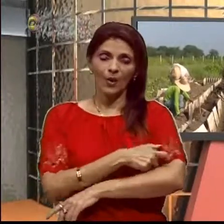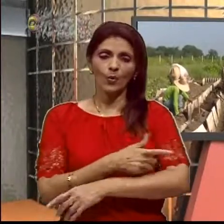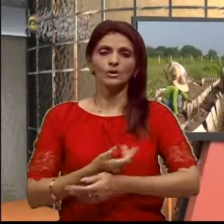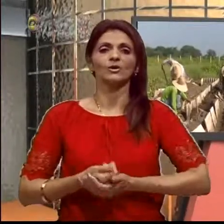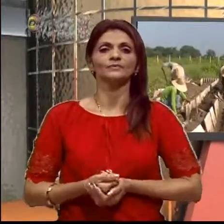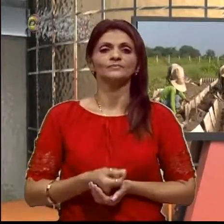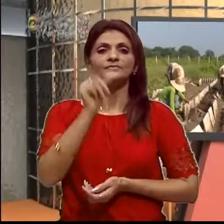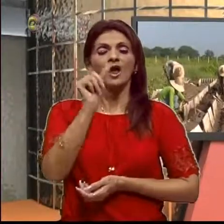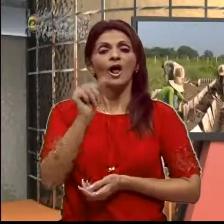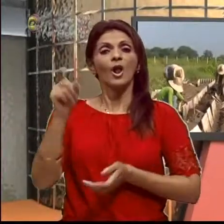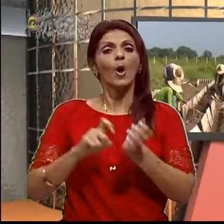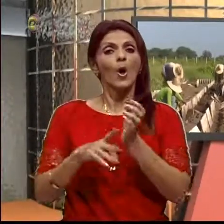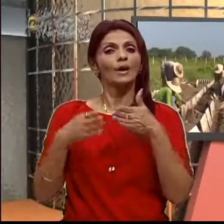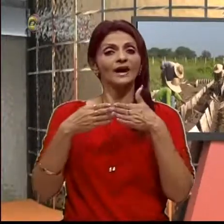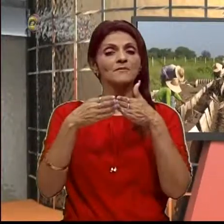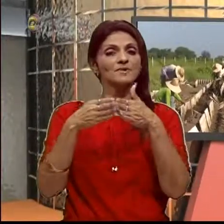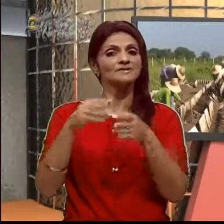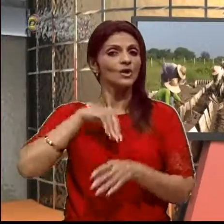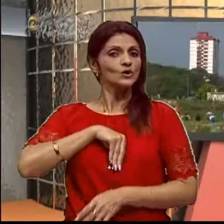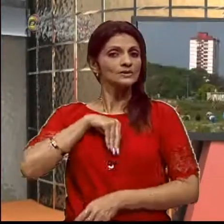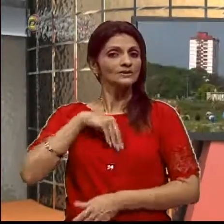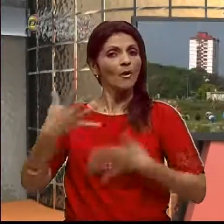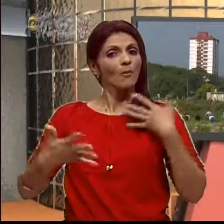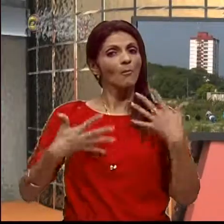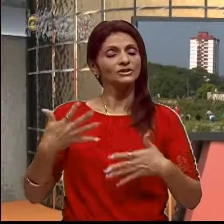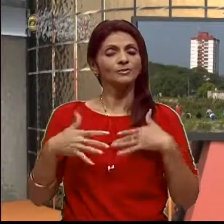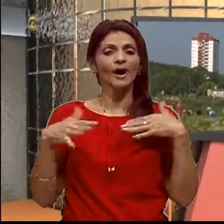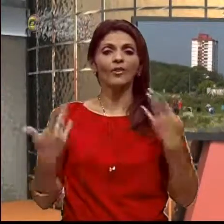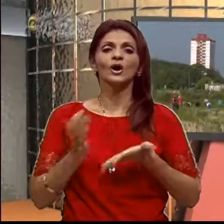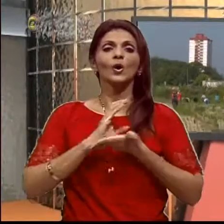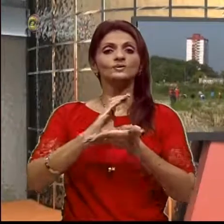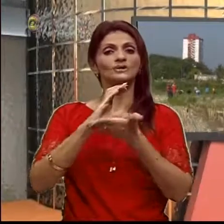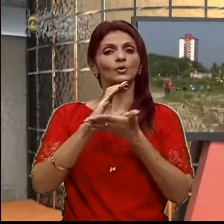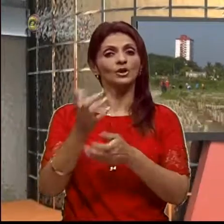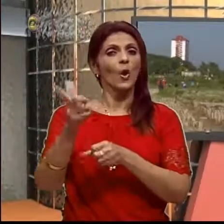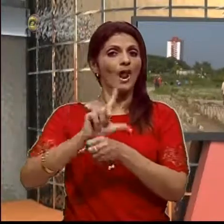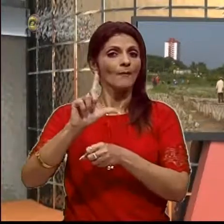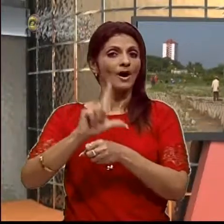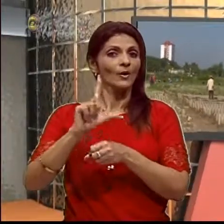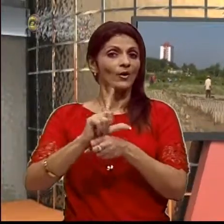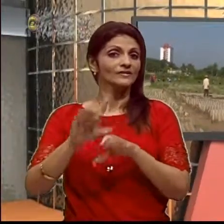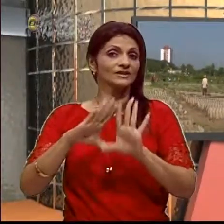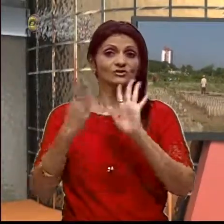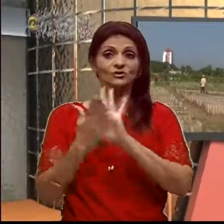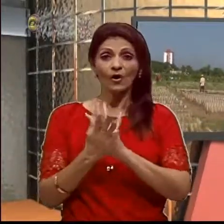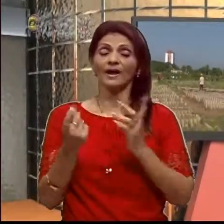los granmenses nos sentimos motivados en contribuir con las labores de respaldo económico al